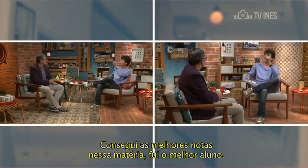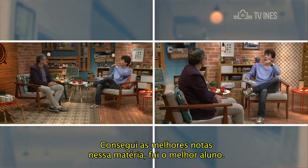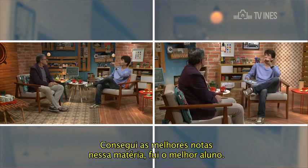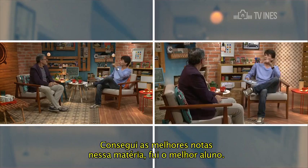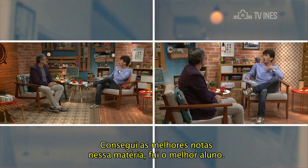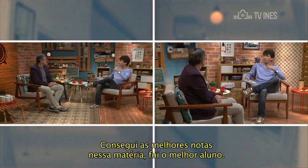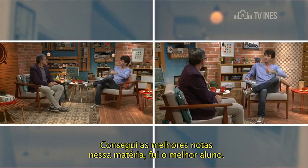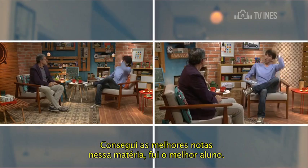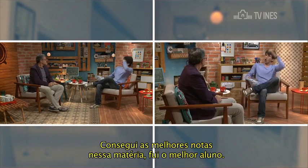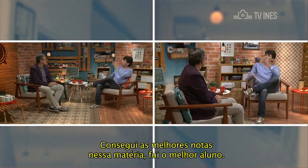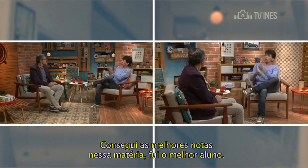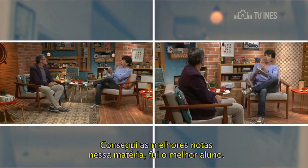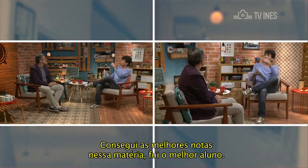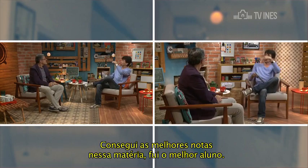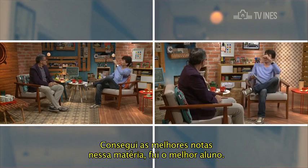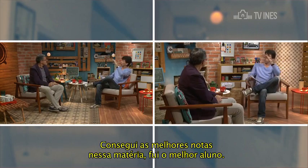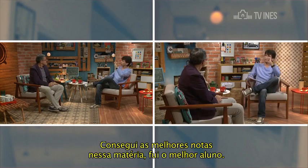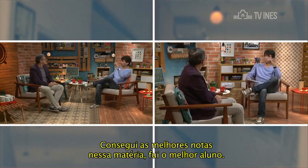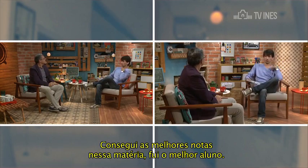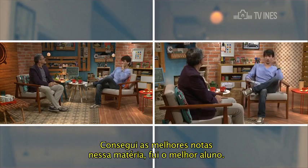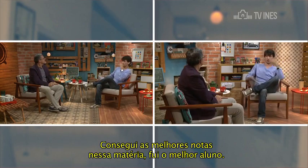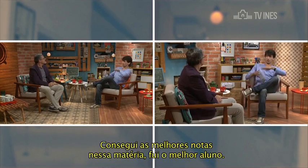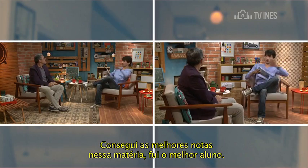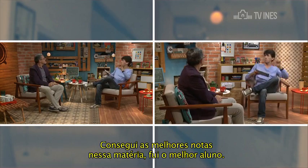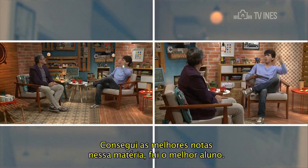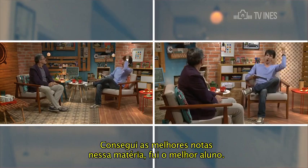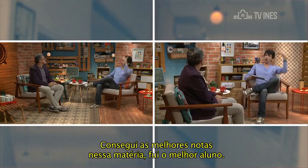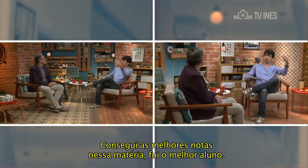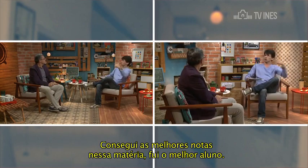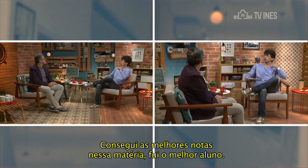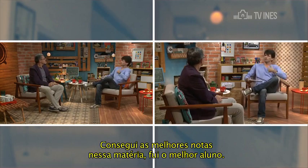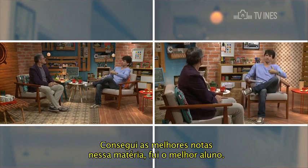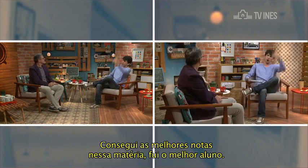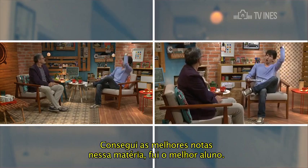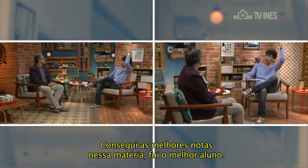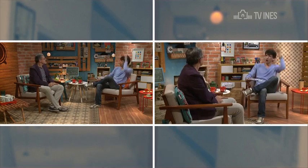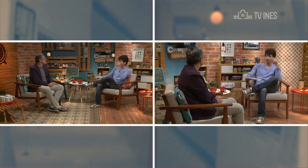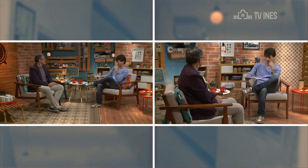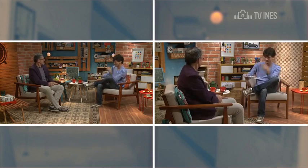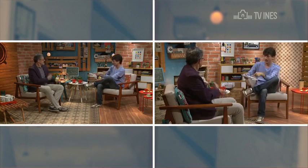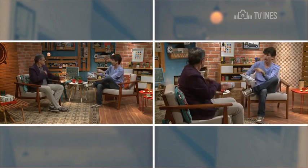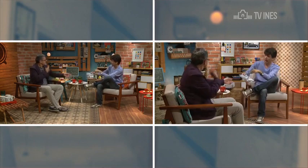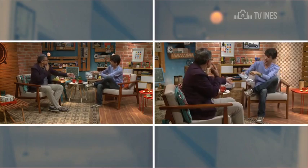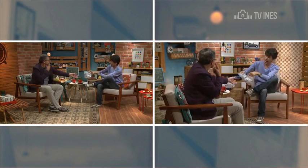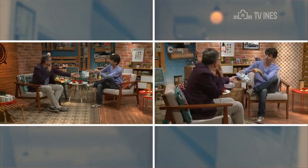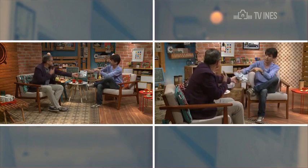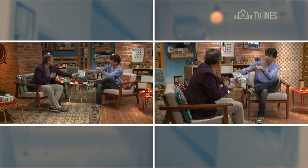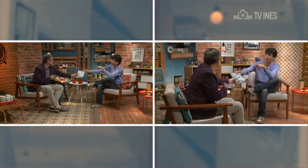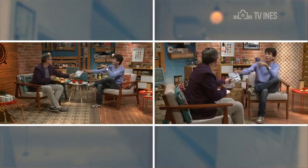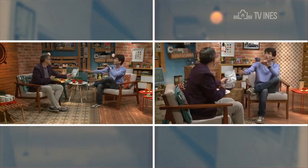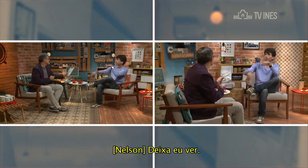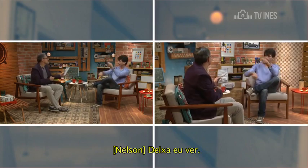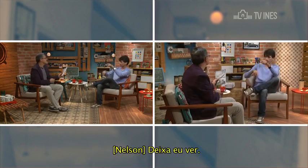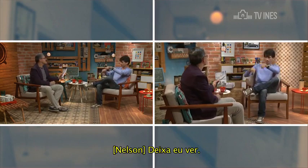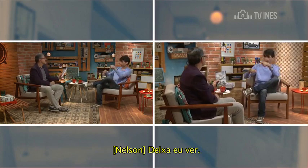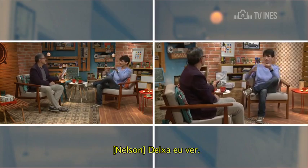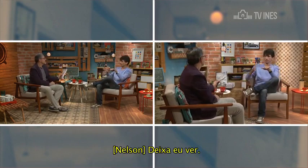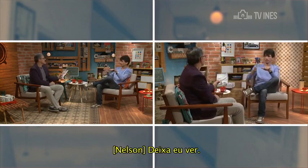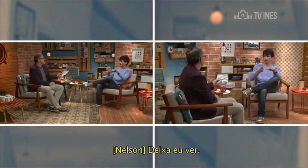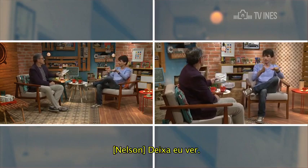sob as melhores notas nessa matéria fui o melhor aluno e deixa eu ver o